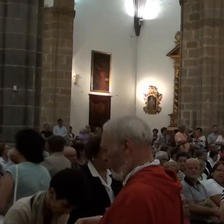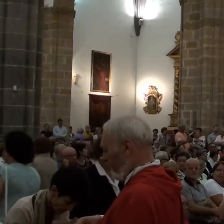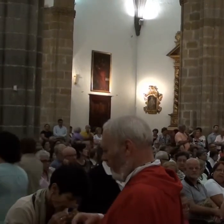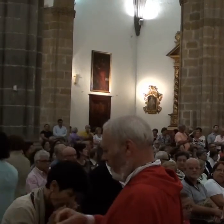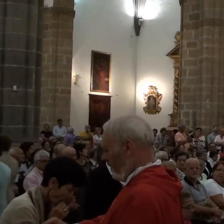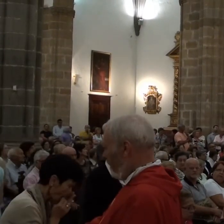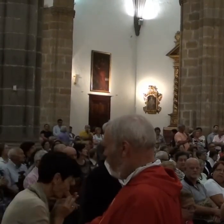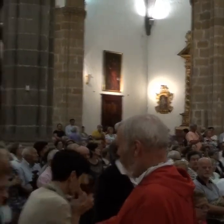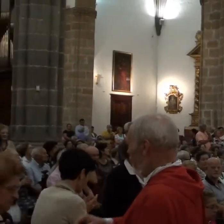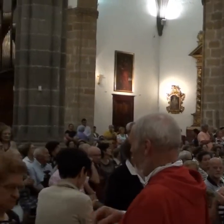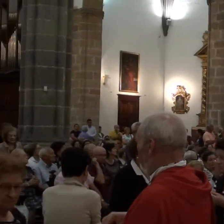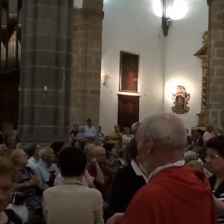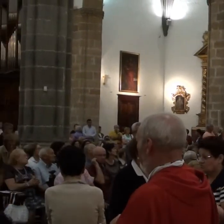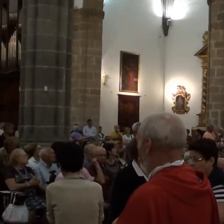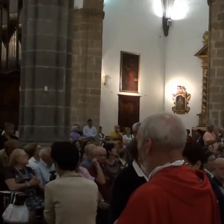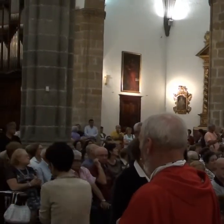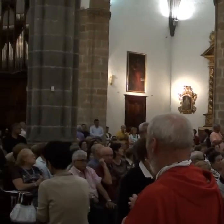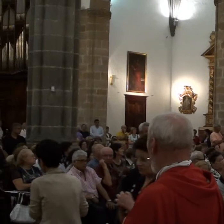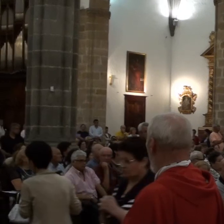1 2